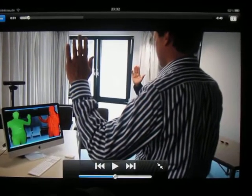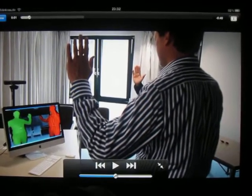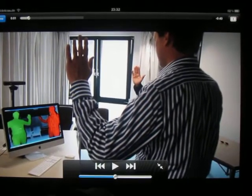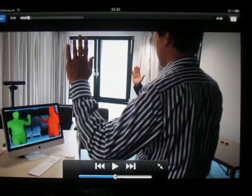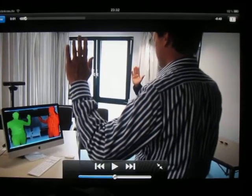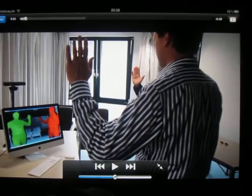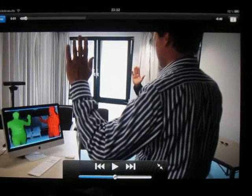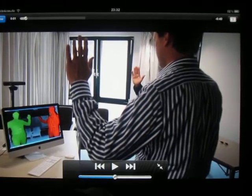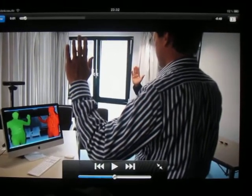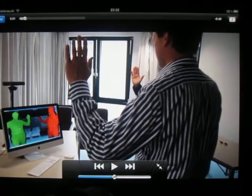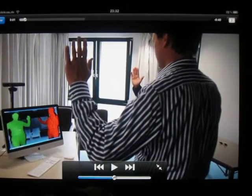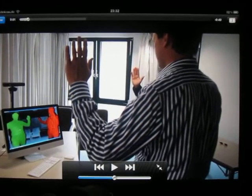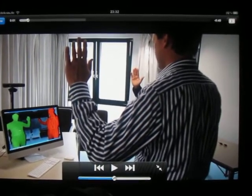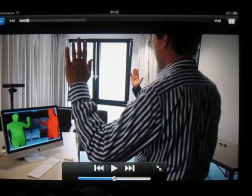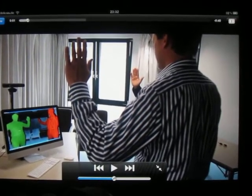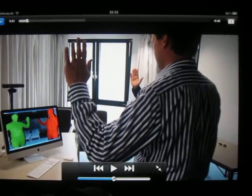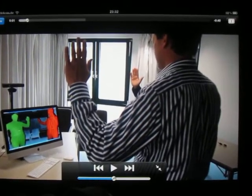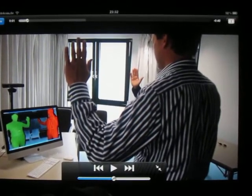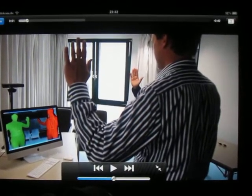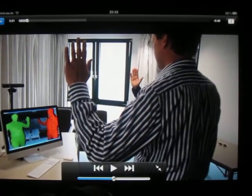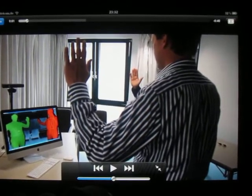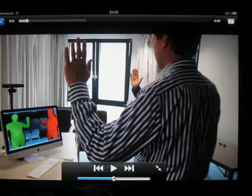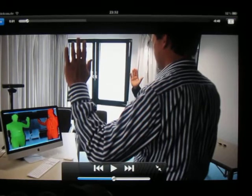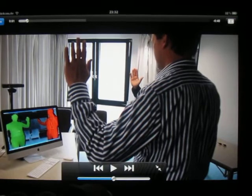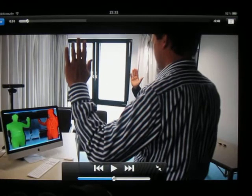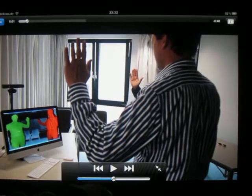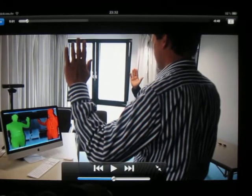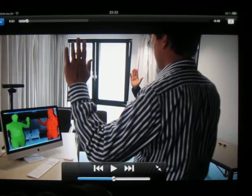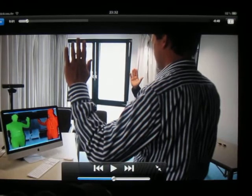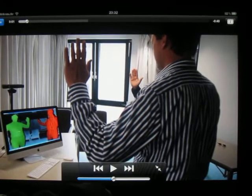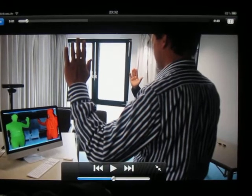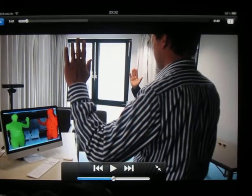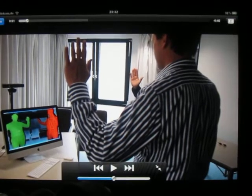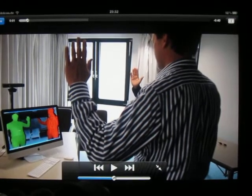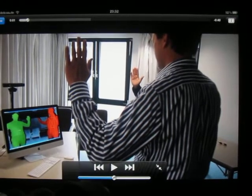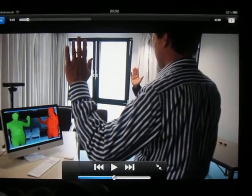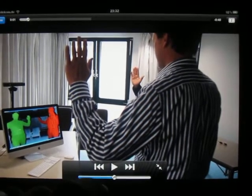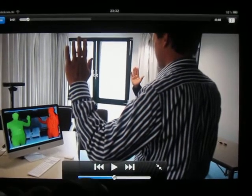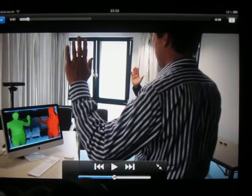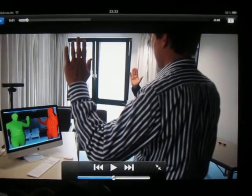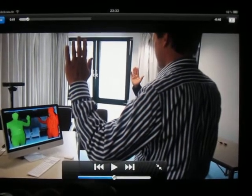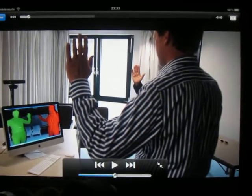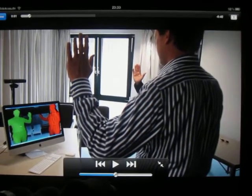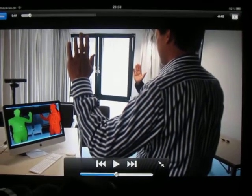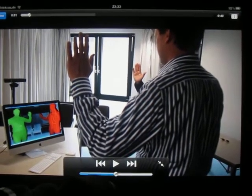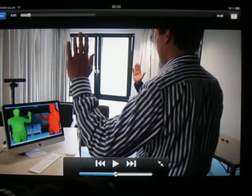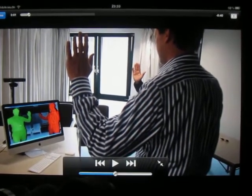wäre schade, das in einem Holzmedium nicht interaktiv zu haben, sondern tatsächlich nur in